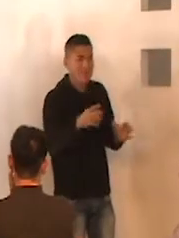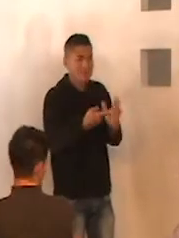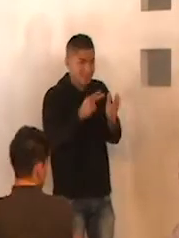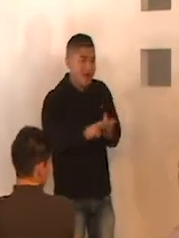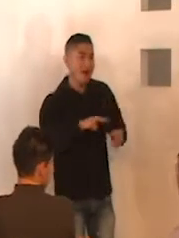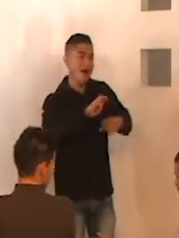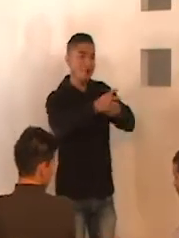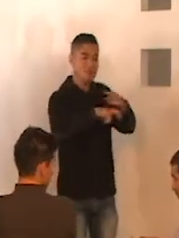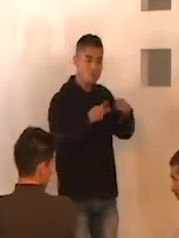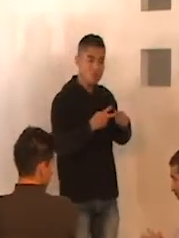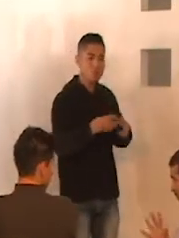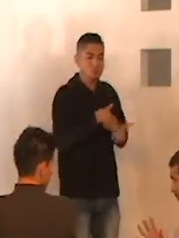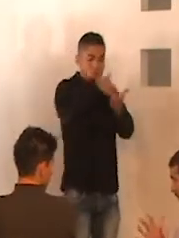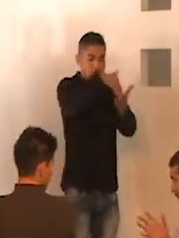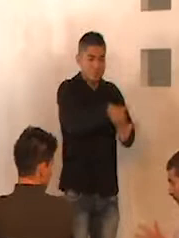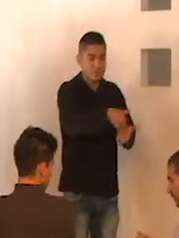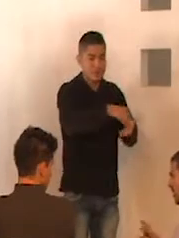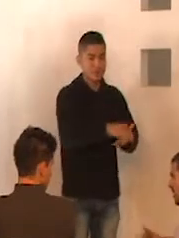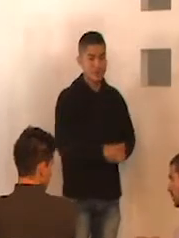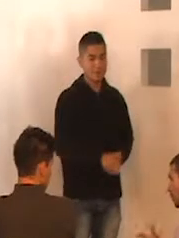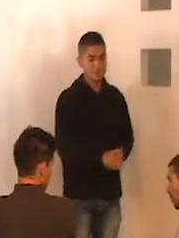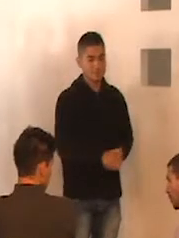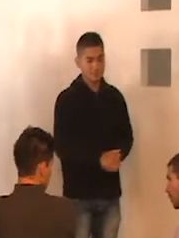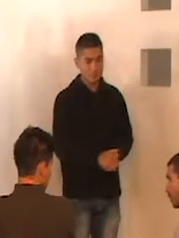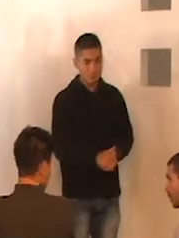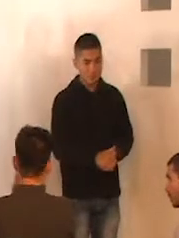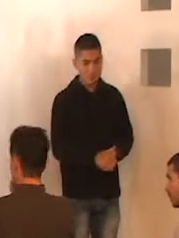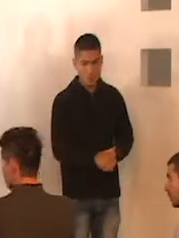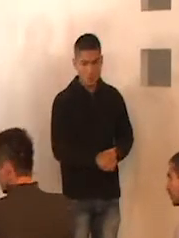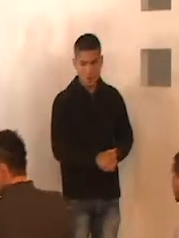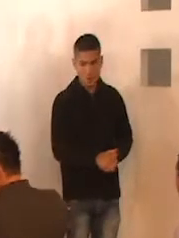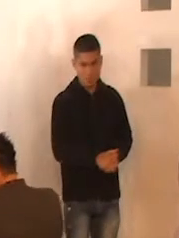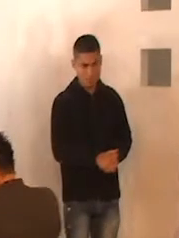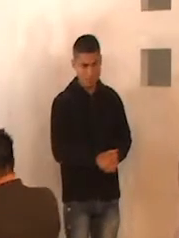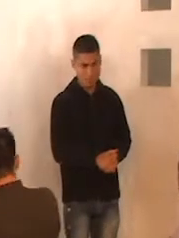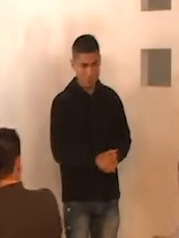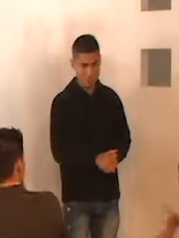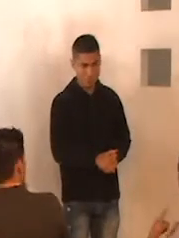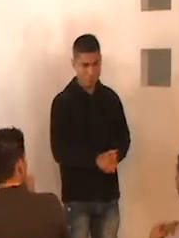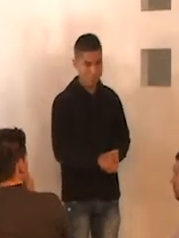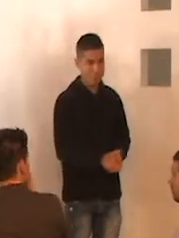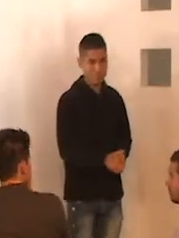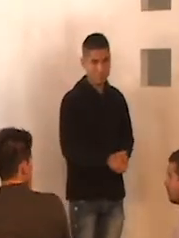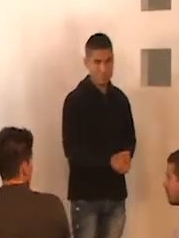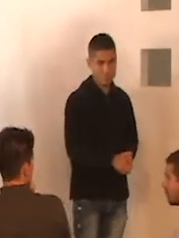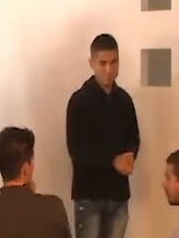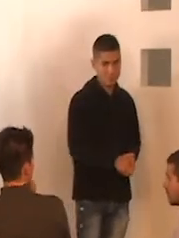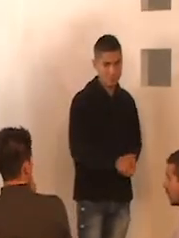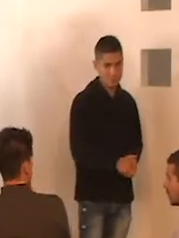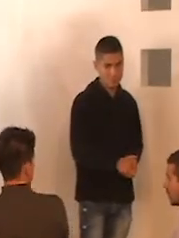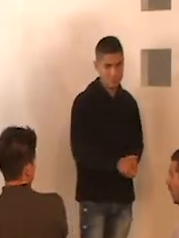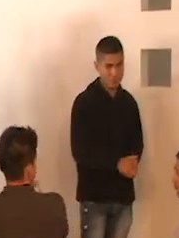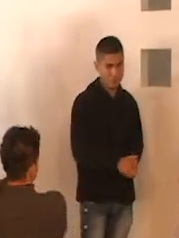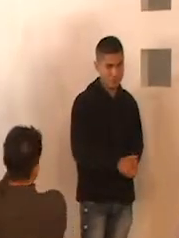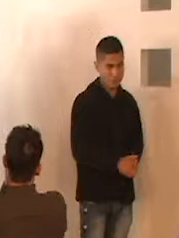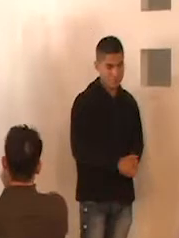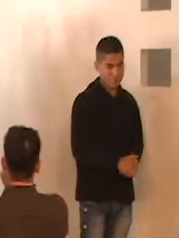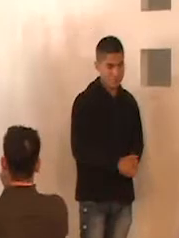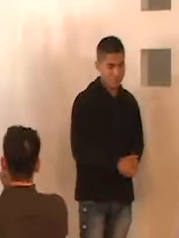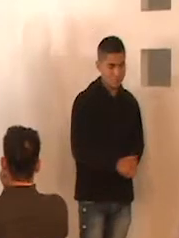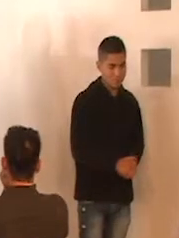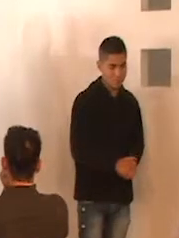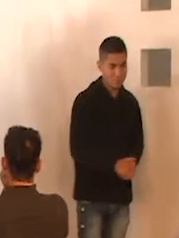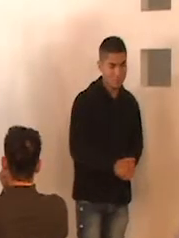actitud, y esa actitud pues en mi caso particular, y puedo asegurar que mis compañeros de preescolar y primaria, se abrió